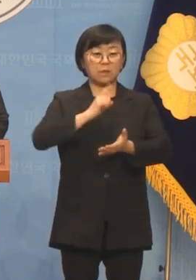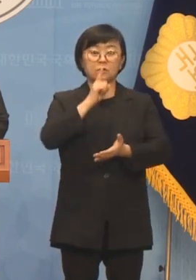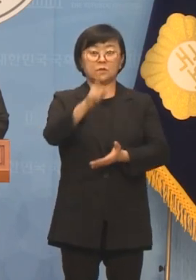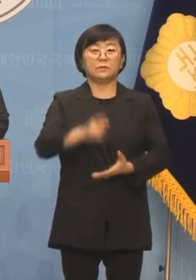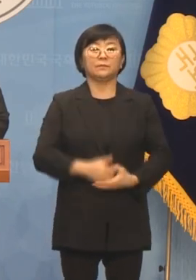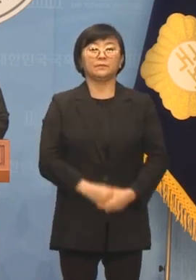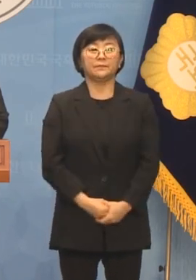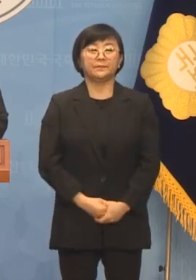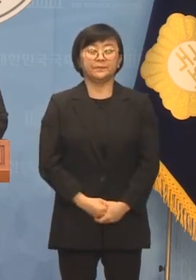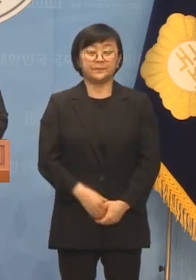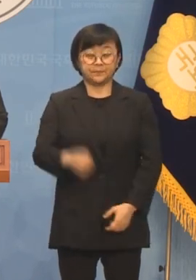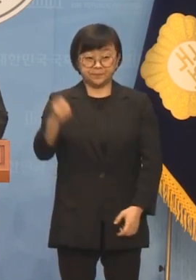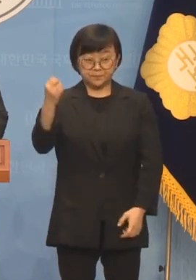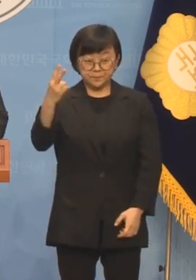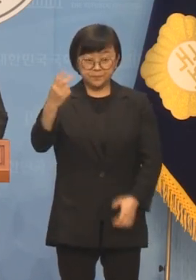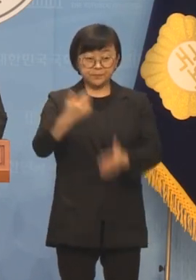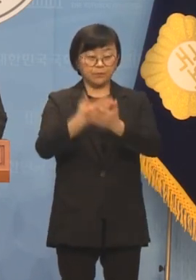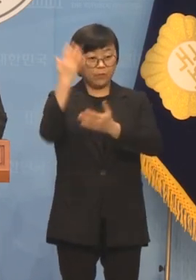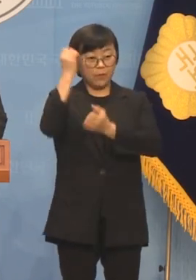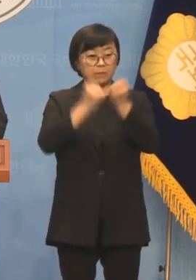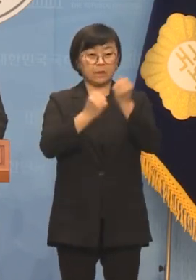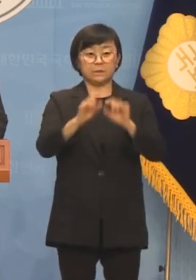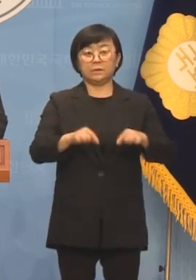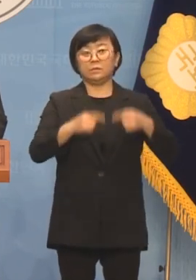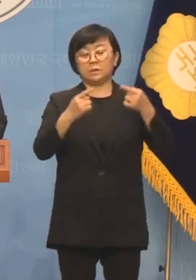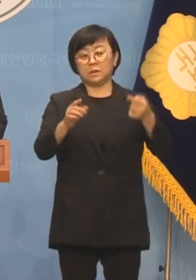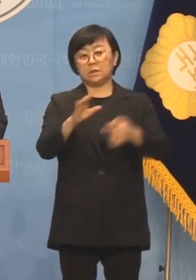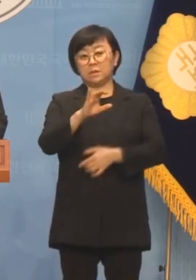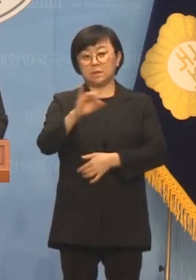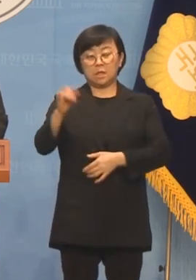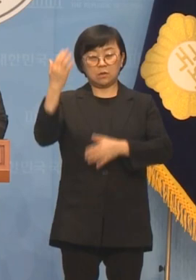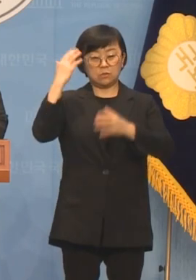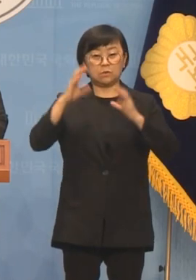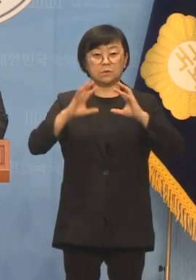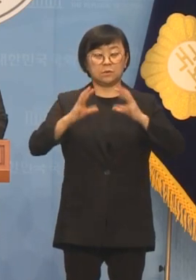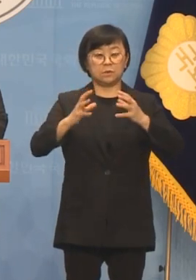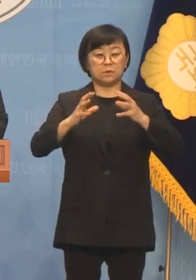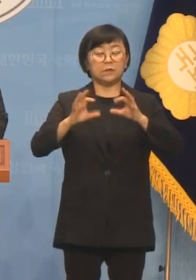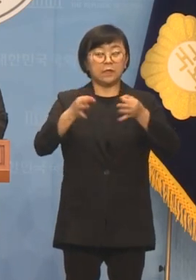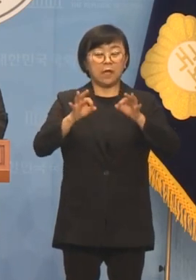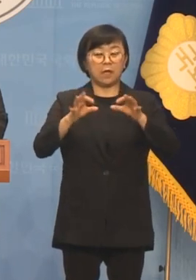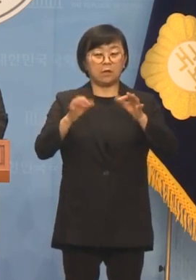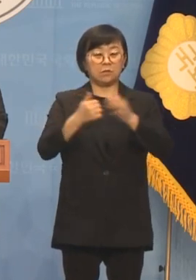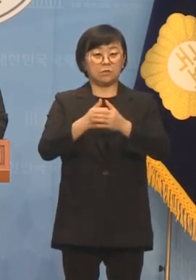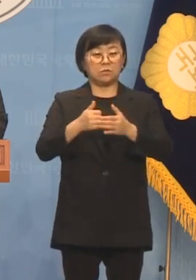주장입니다. 또한 세미나에 참석한 이창영 한국은행 총재는